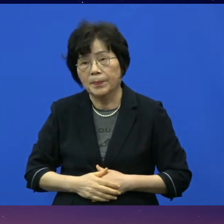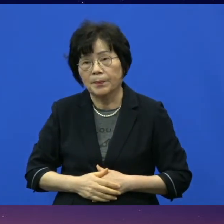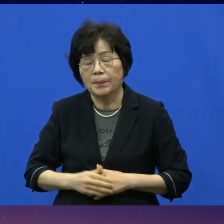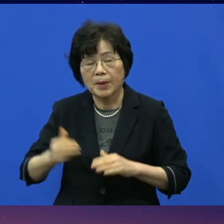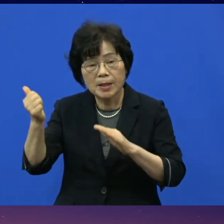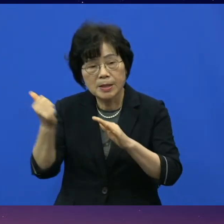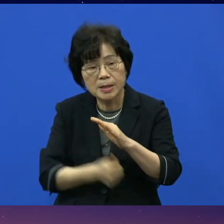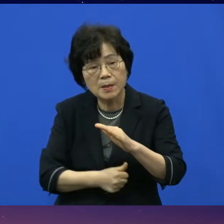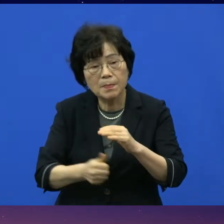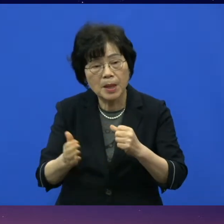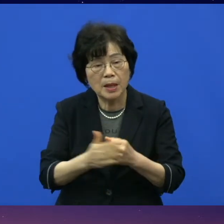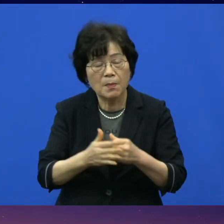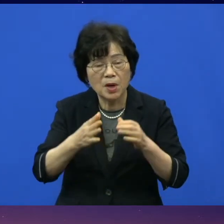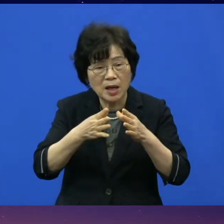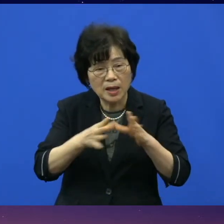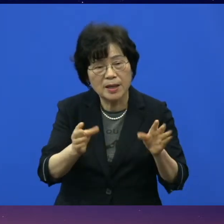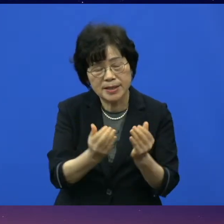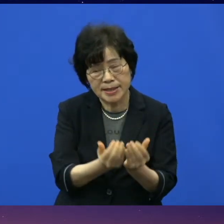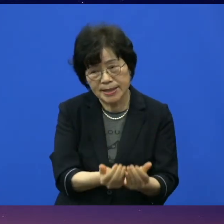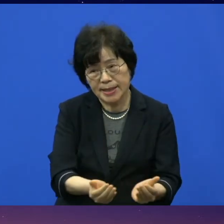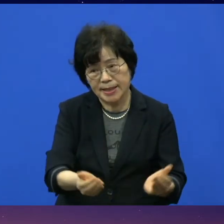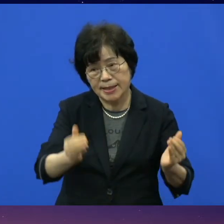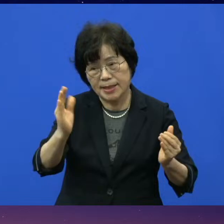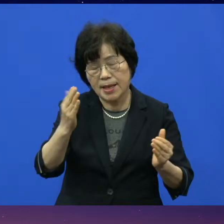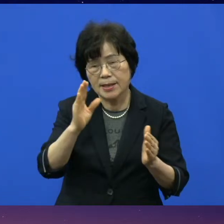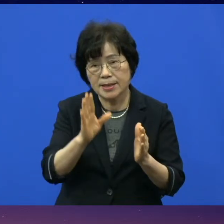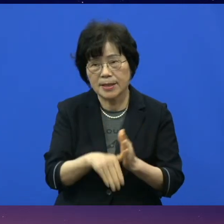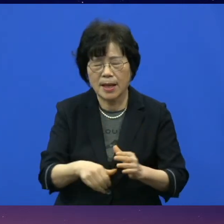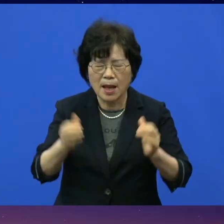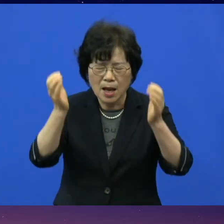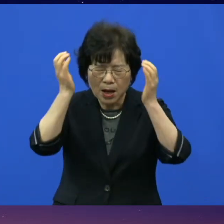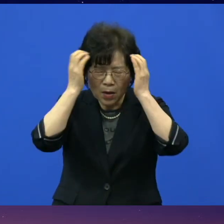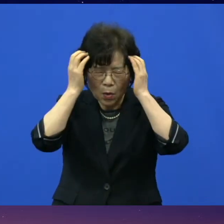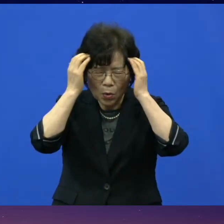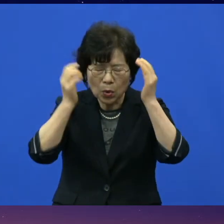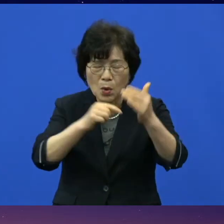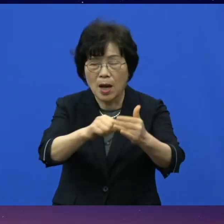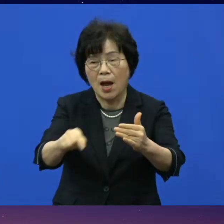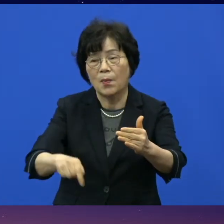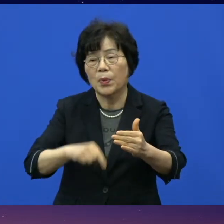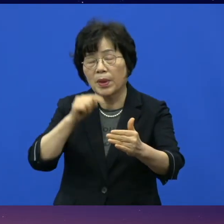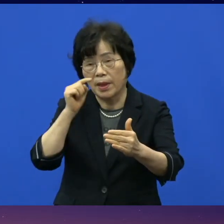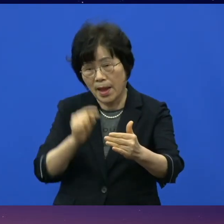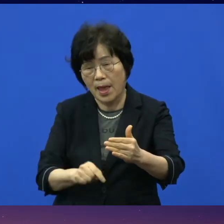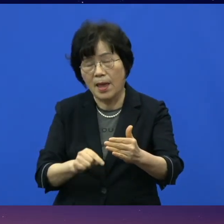실패로 인해 깨어진 그릇이 되는 거죠. 근데 그 고통 속에서